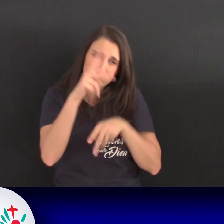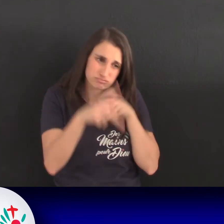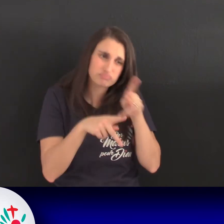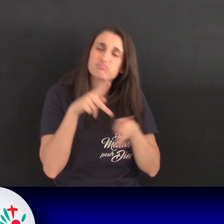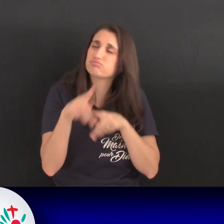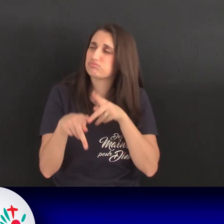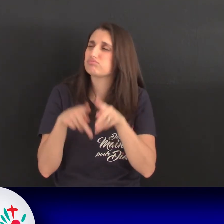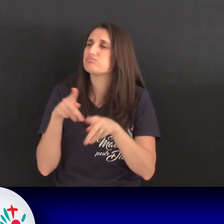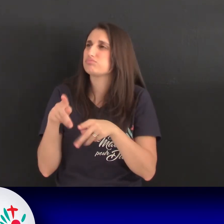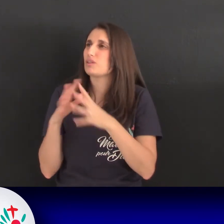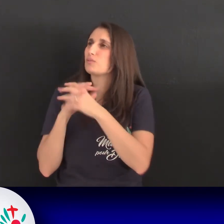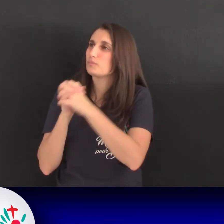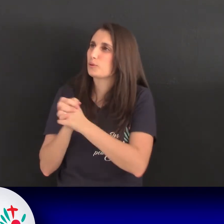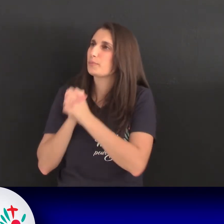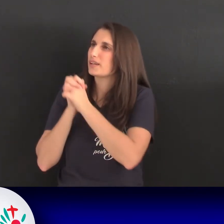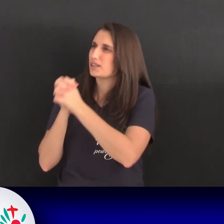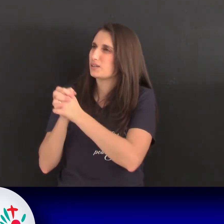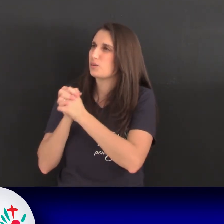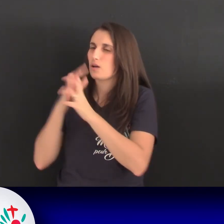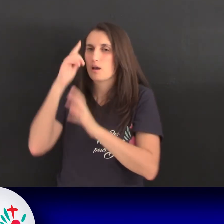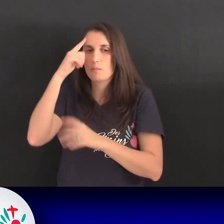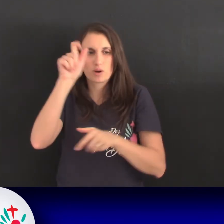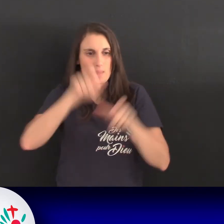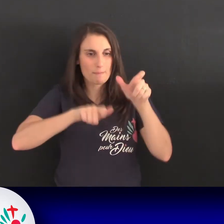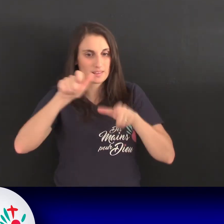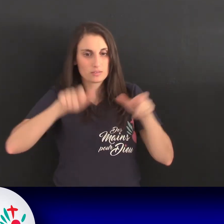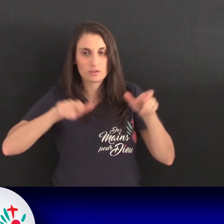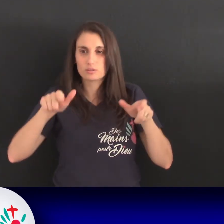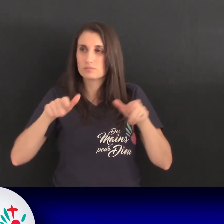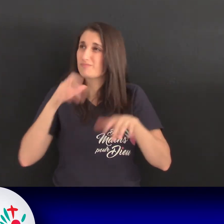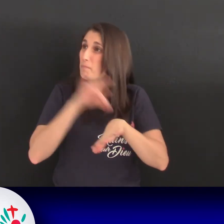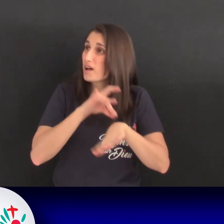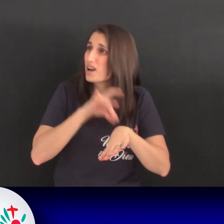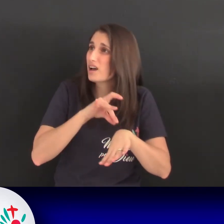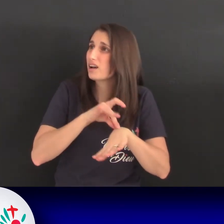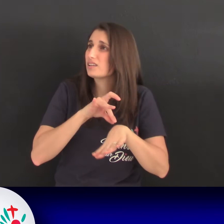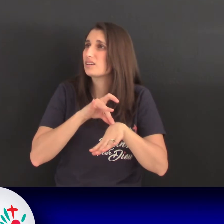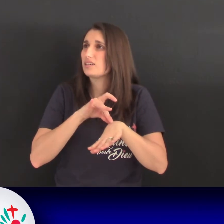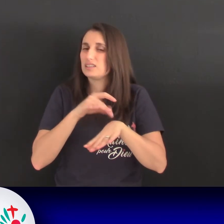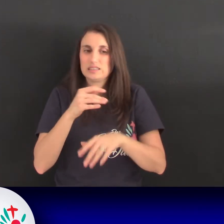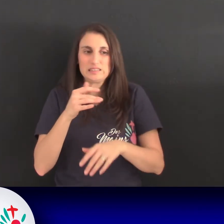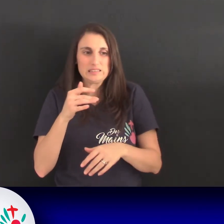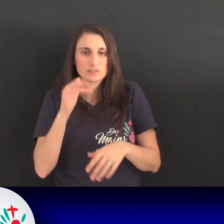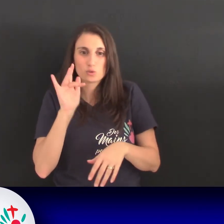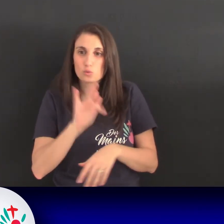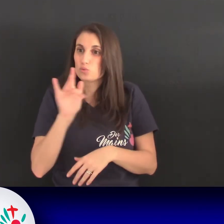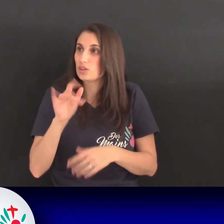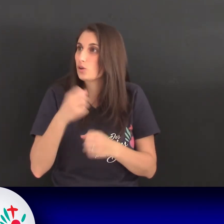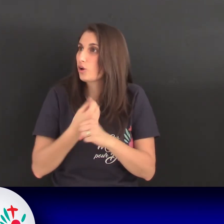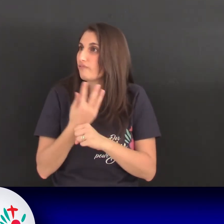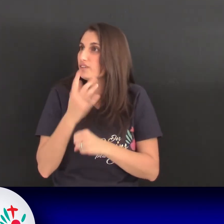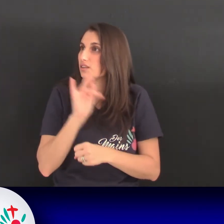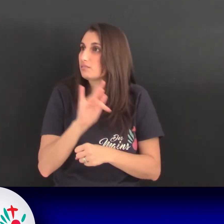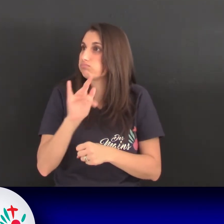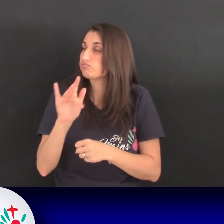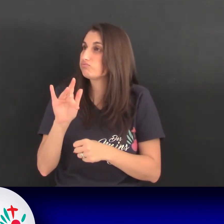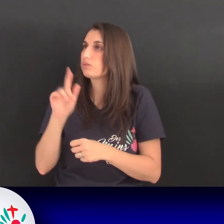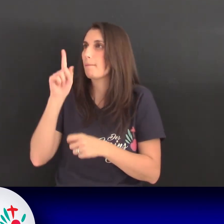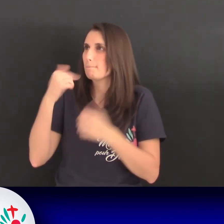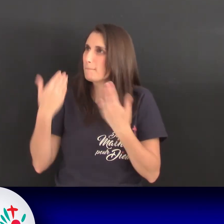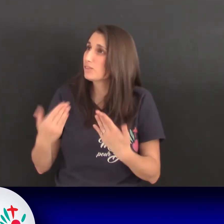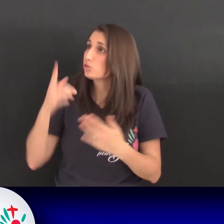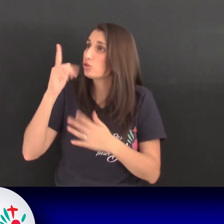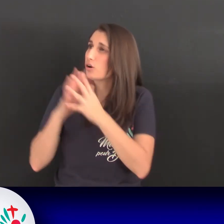restauration. Seigneur, nous te prions pour toutes les personnes qui sont malades, qui sont touchées par le virus. Maintenant, Seigneur,